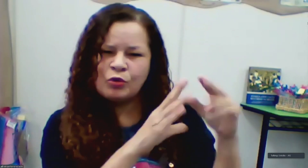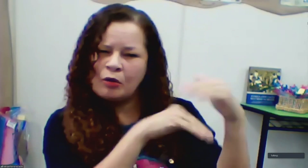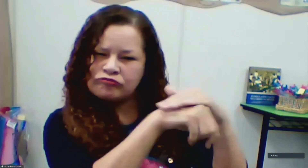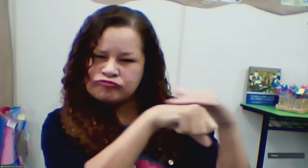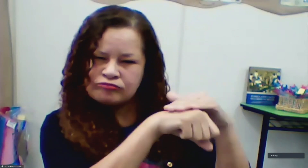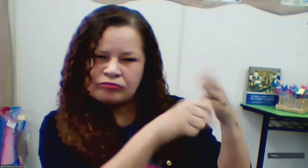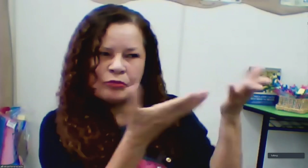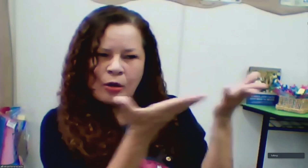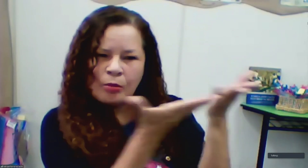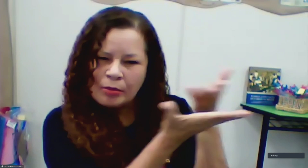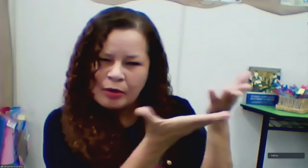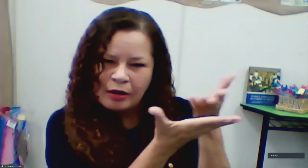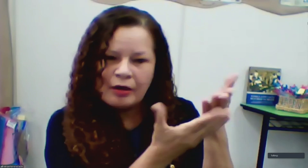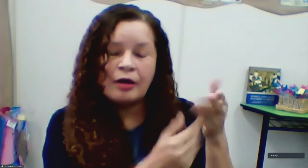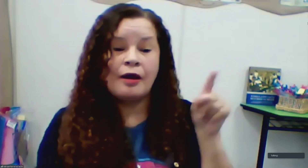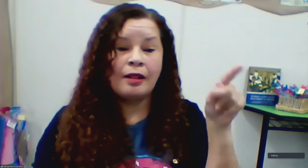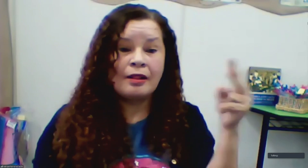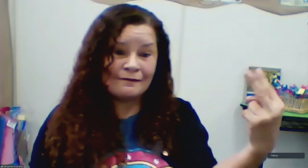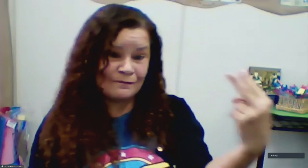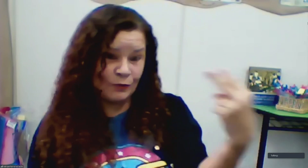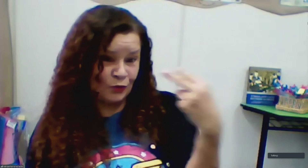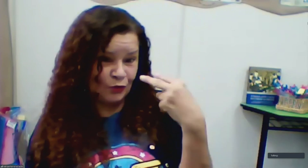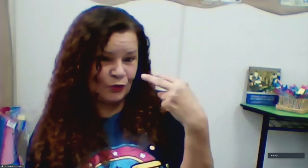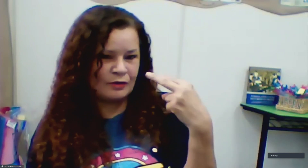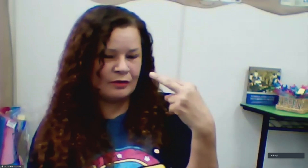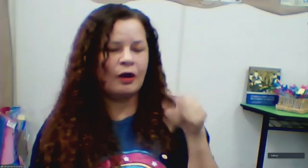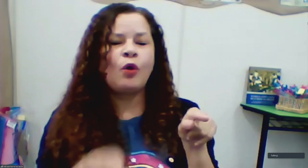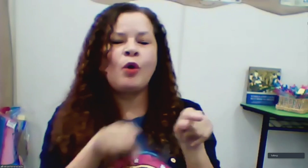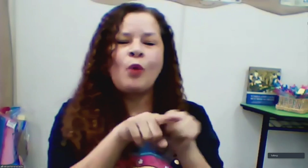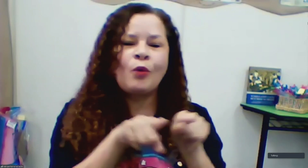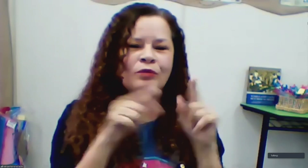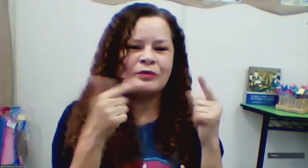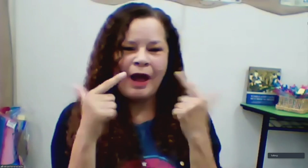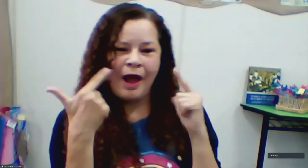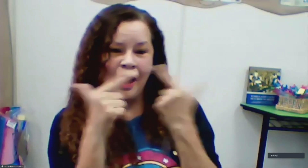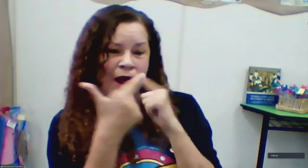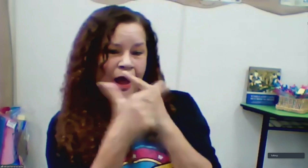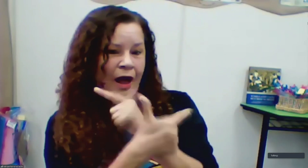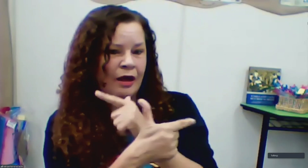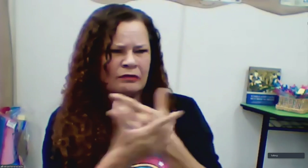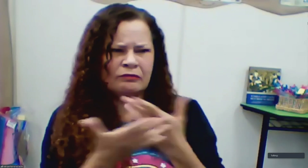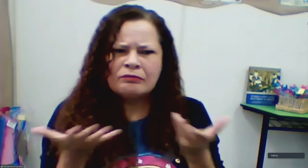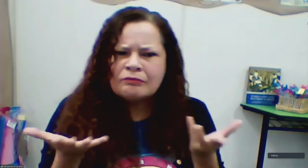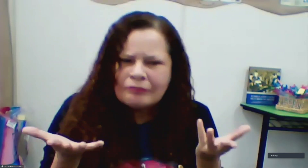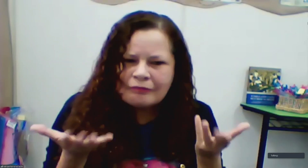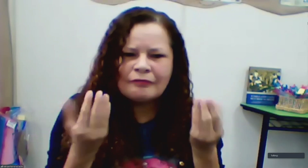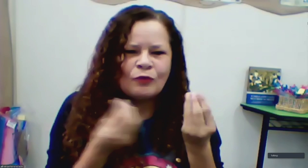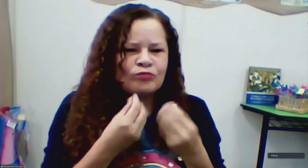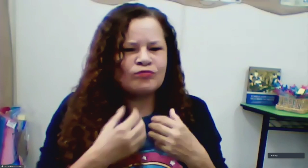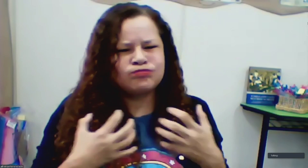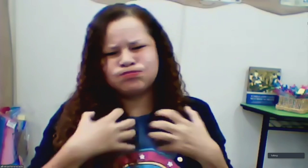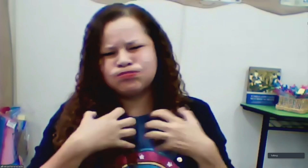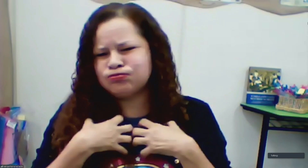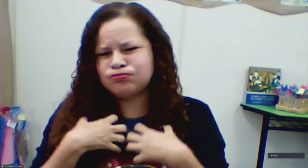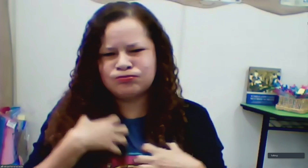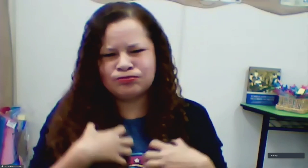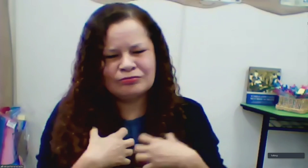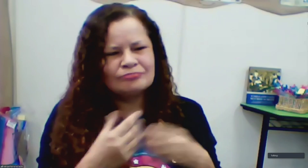e começaram a rir. E eu me senti muito mal com essa situação. E eu falava, poxa, me tira da sala especial, me põe na